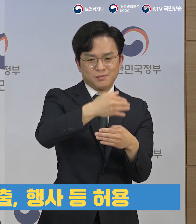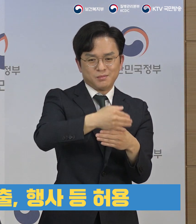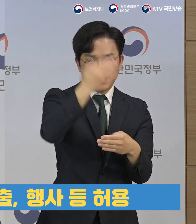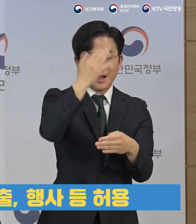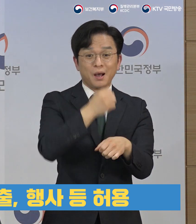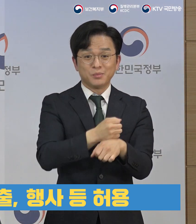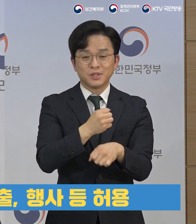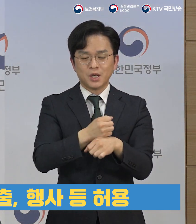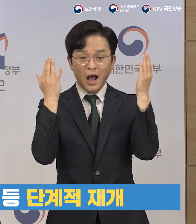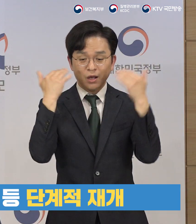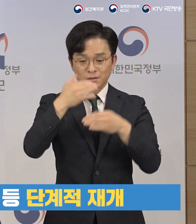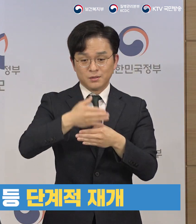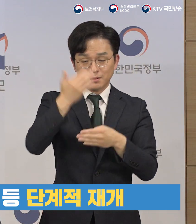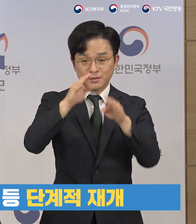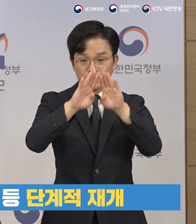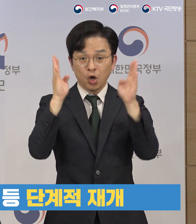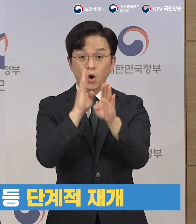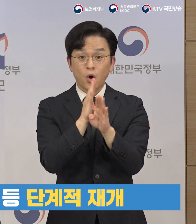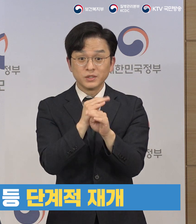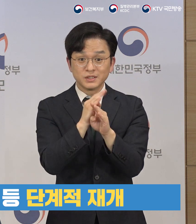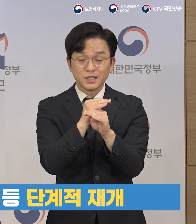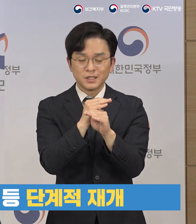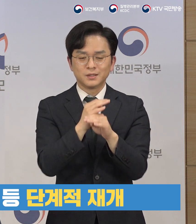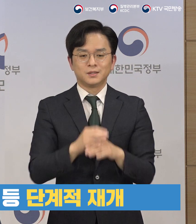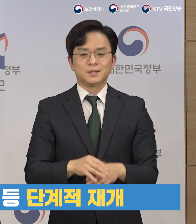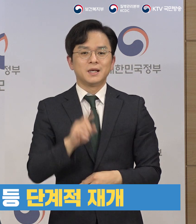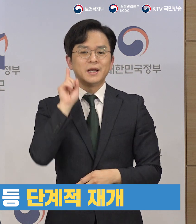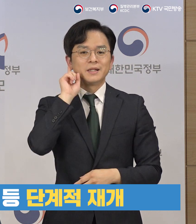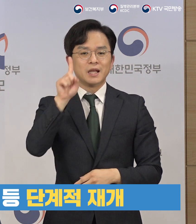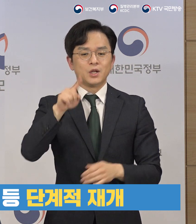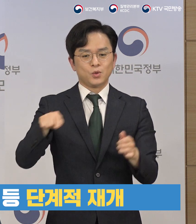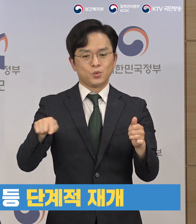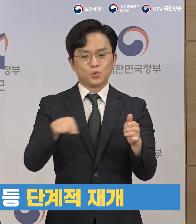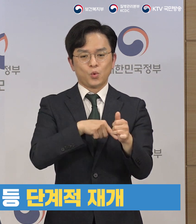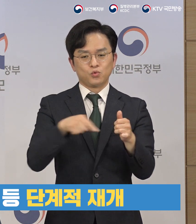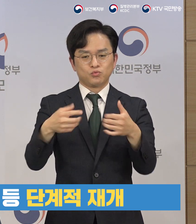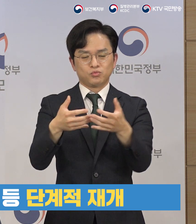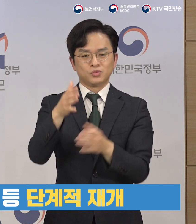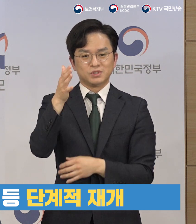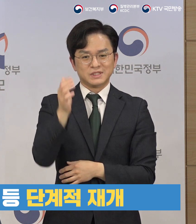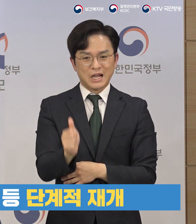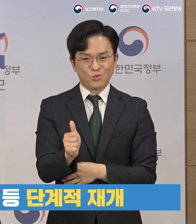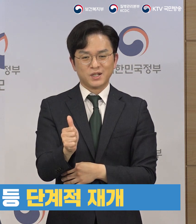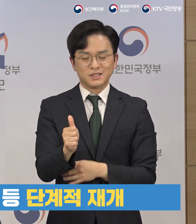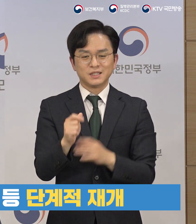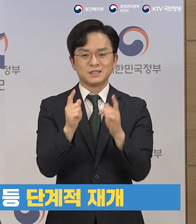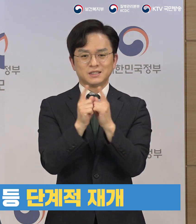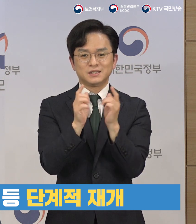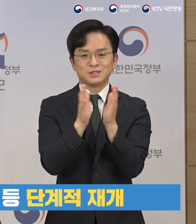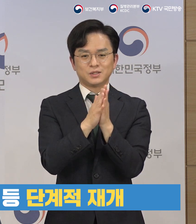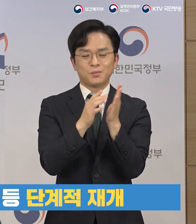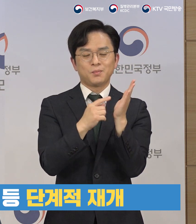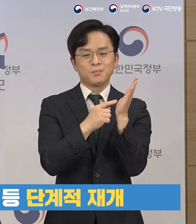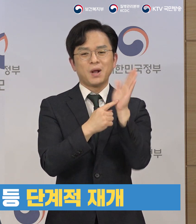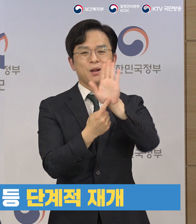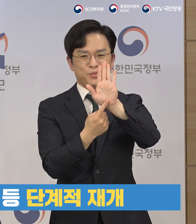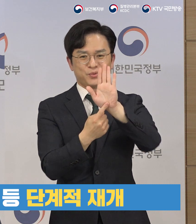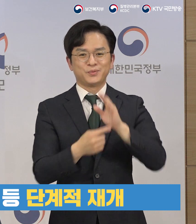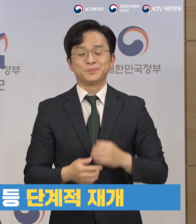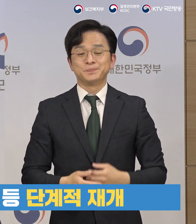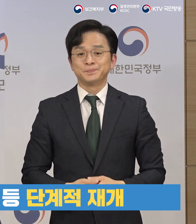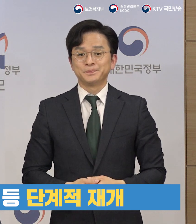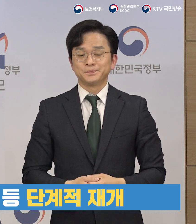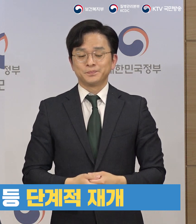제기하게 됩니다 학교에 등교 수업과 어린이집 개원 등도 단계적으로 제기할 것입니다